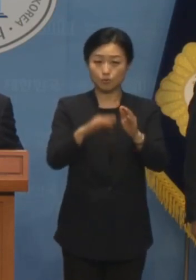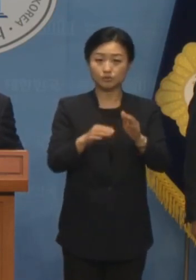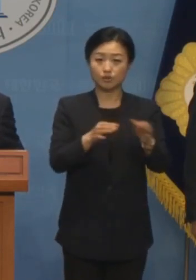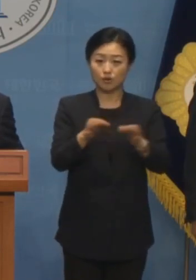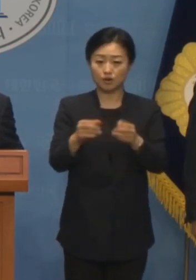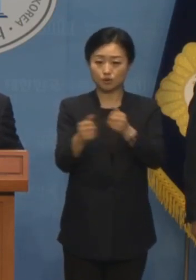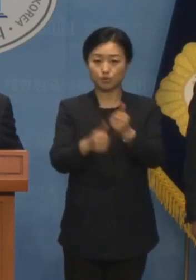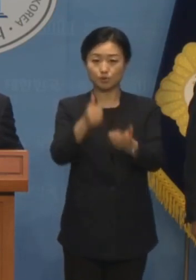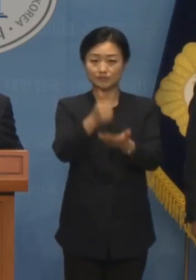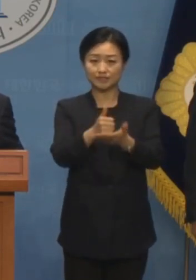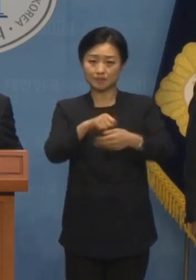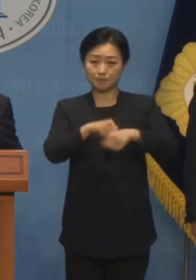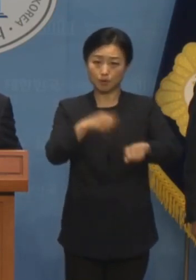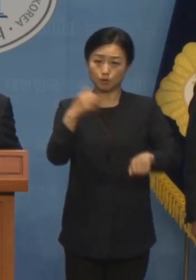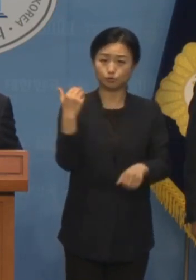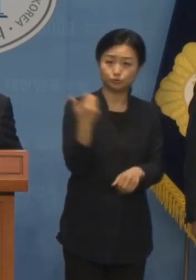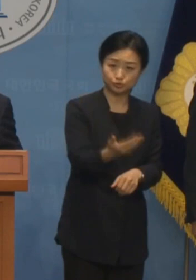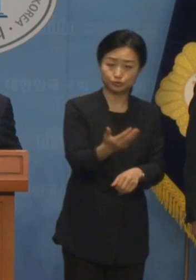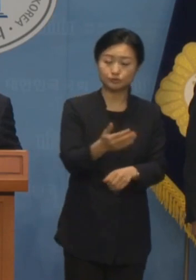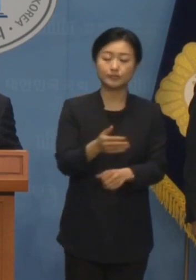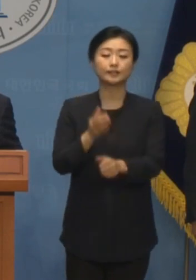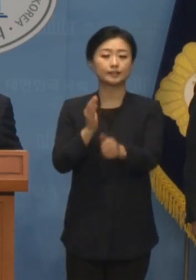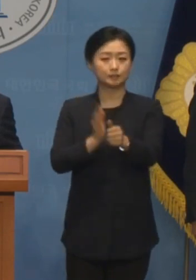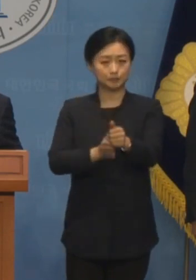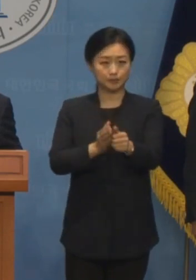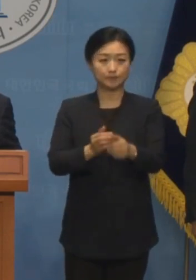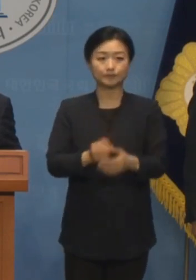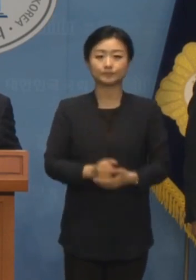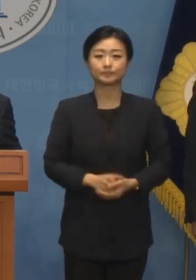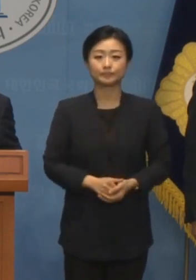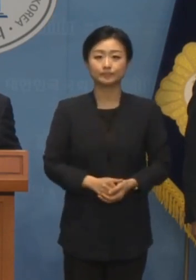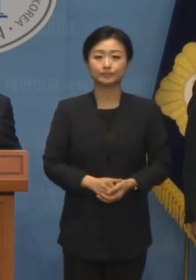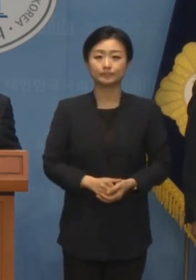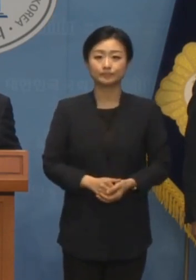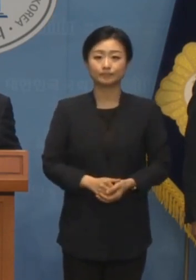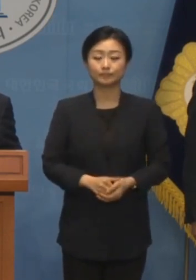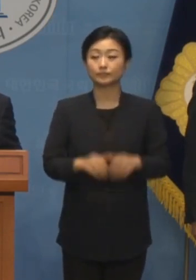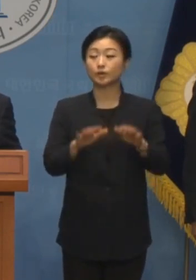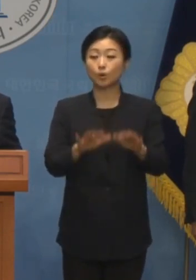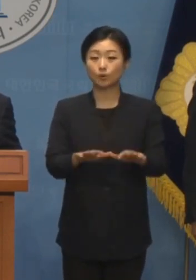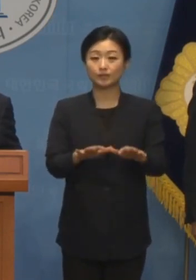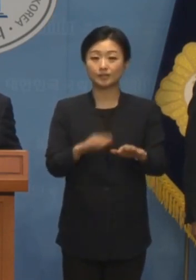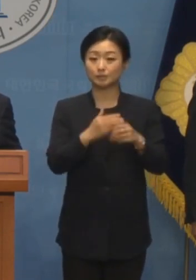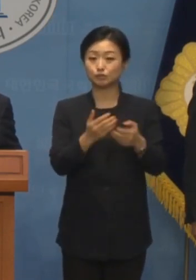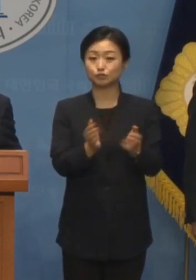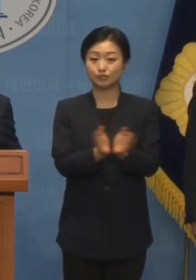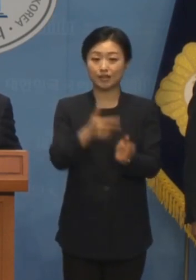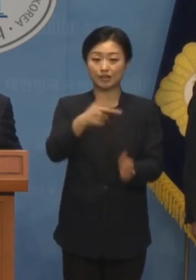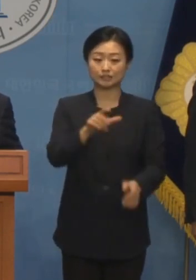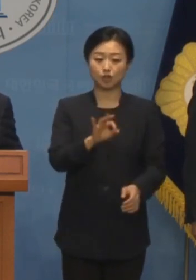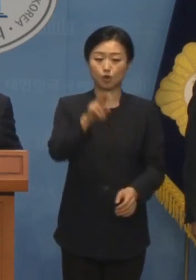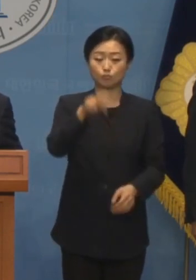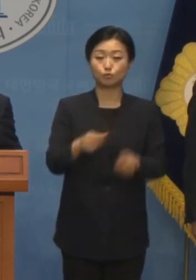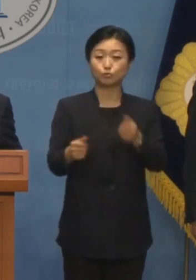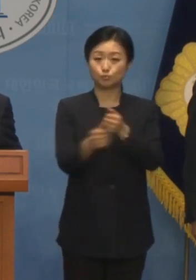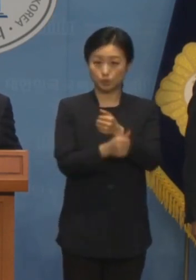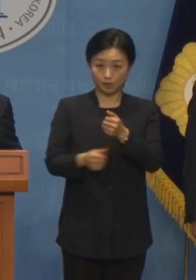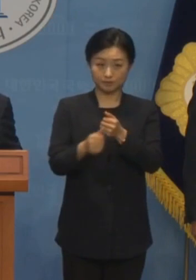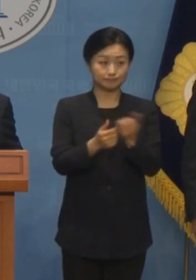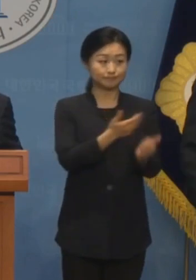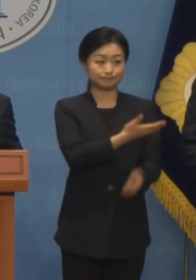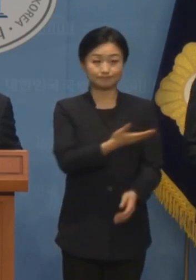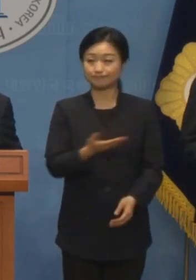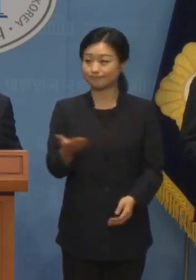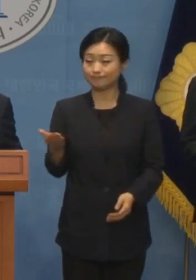등 강력한 책임 조치를 단행하십시오. 오늘 민주당 정무위원은 기자회견을